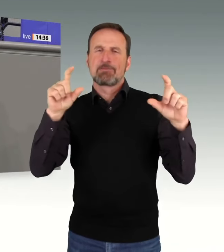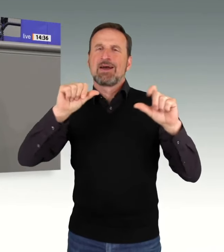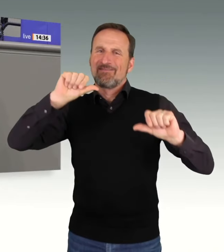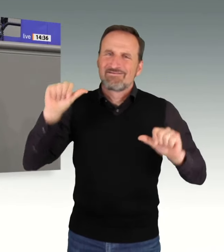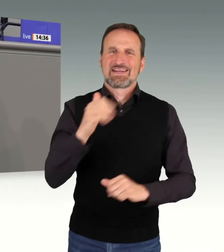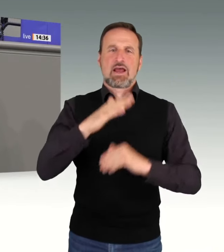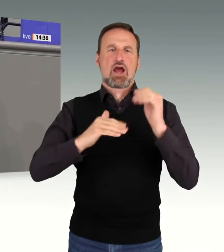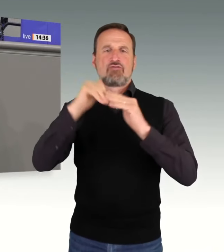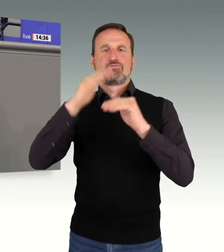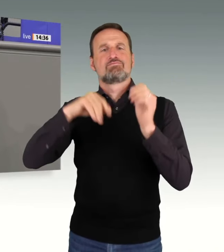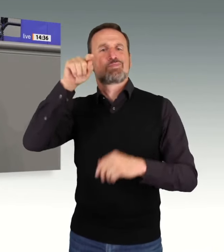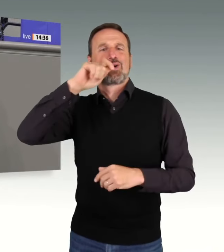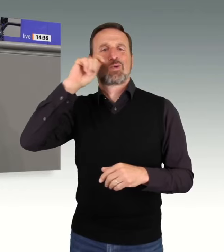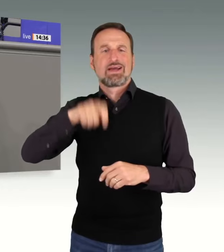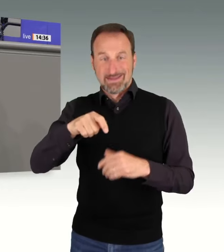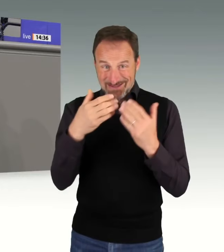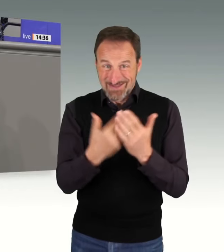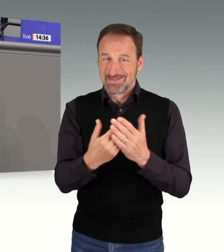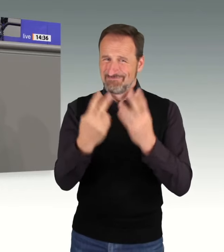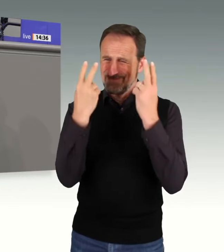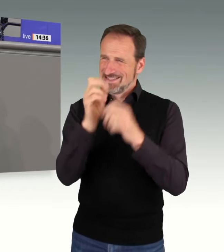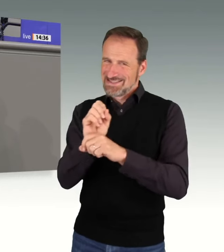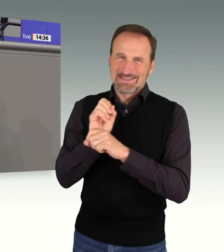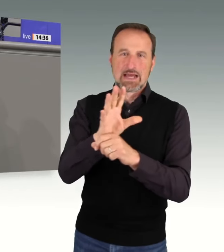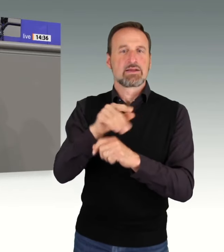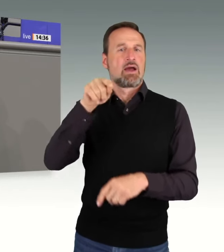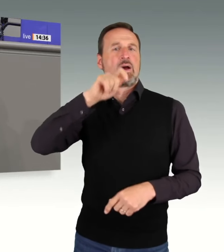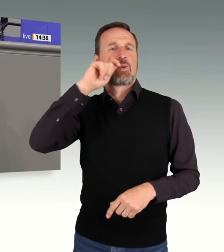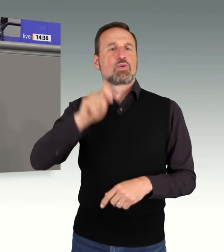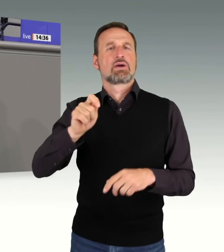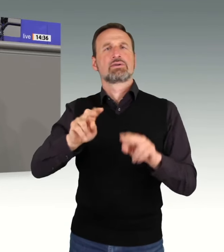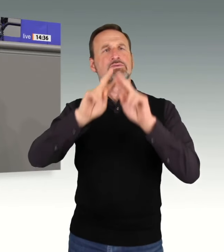Ukrainer selbstbestimmt und unabhängig über ihre Zukunft entscheiden.